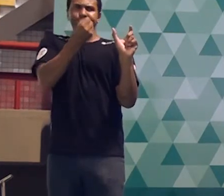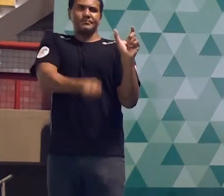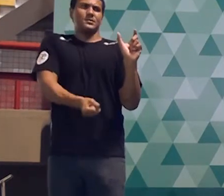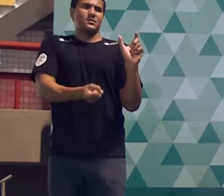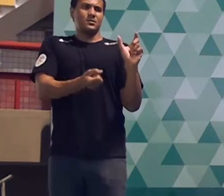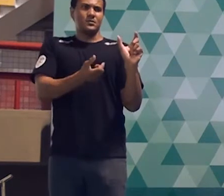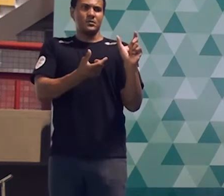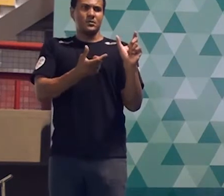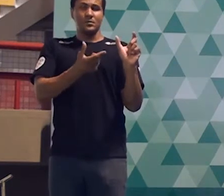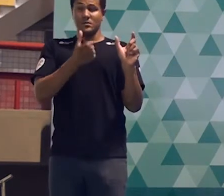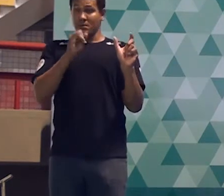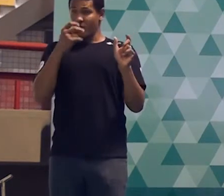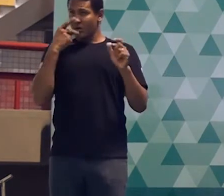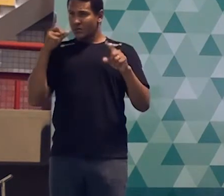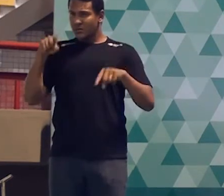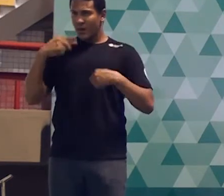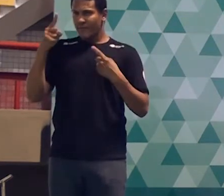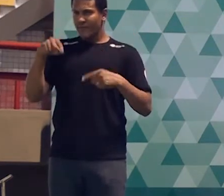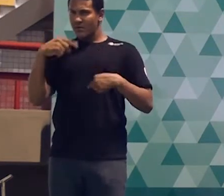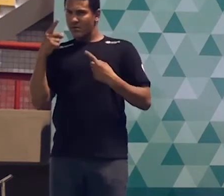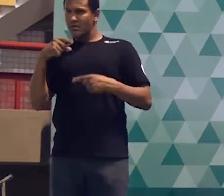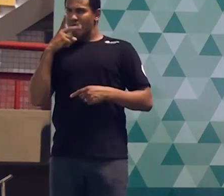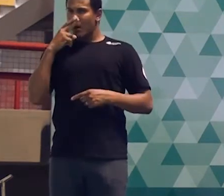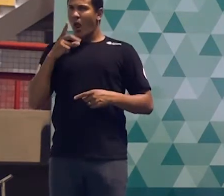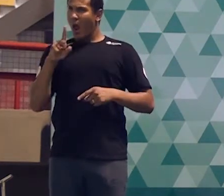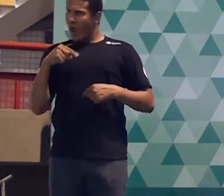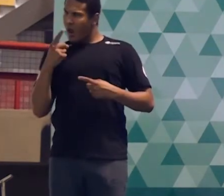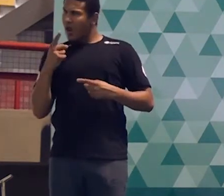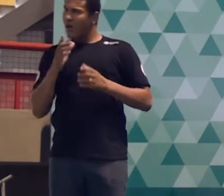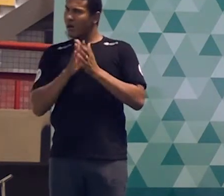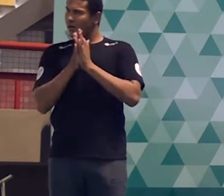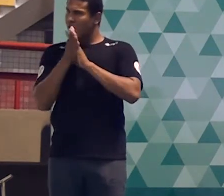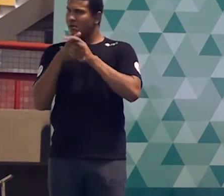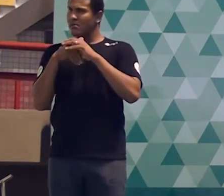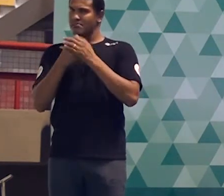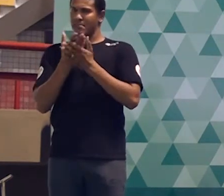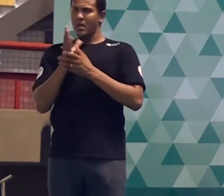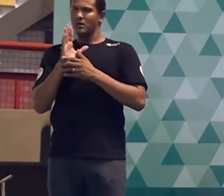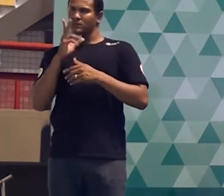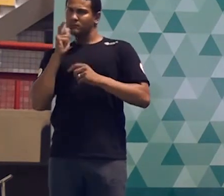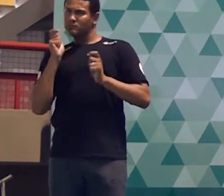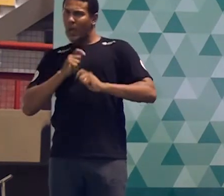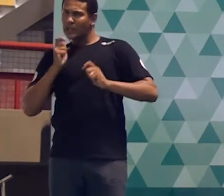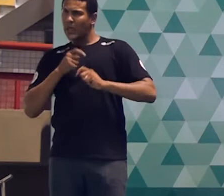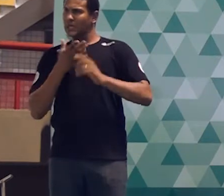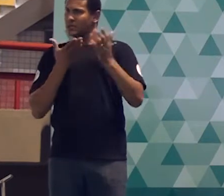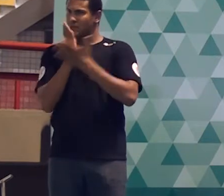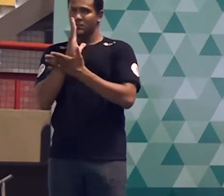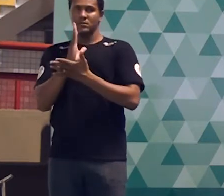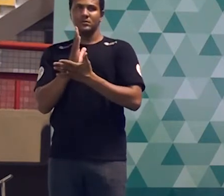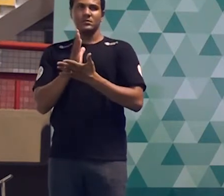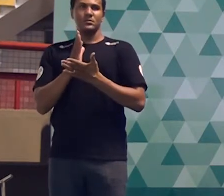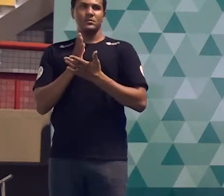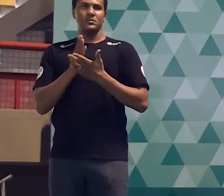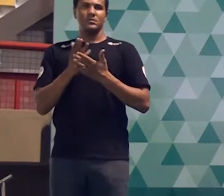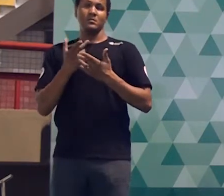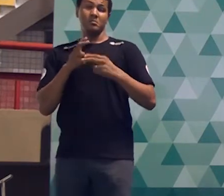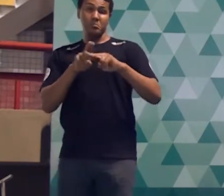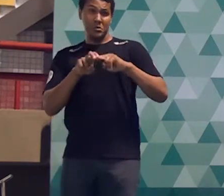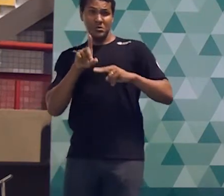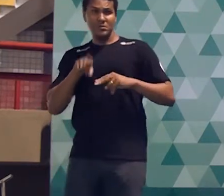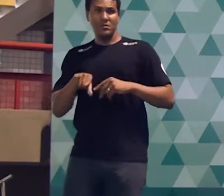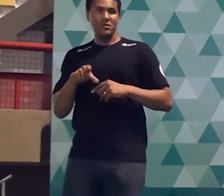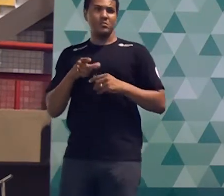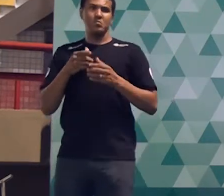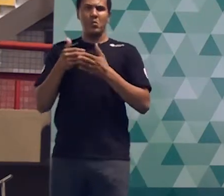Quando eu falo em desafio, é algo que eu posso superar, é algo que eu posso resolver. Então, diante de qualquer